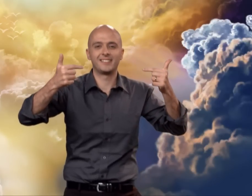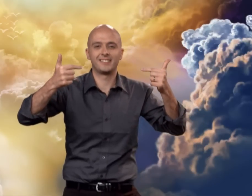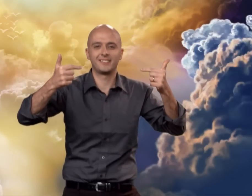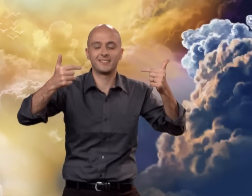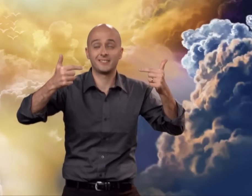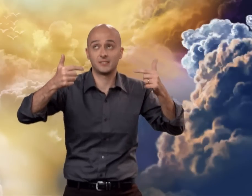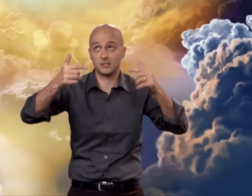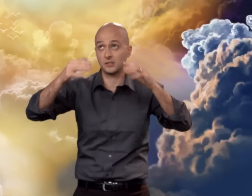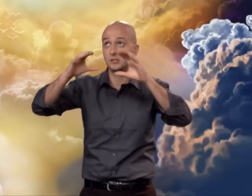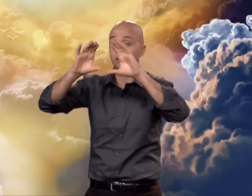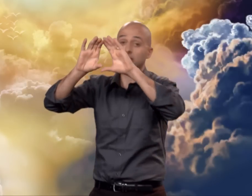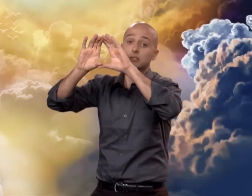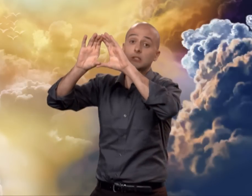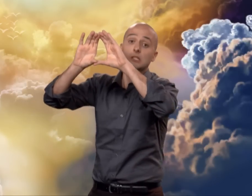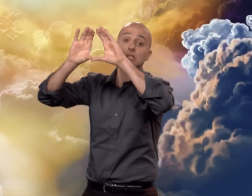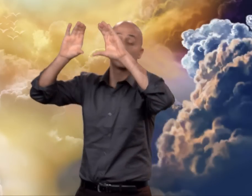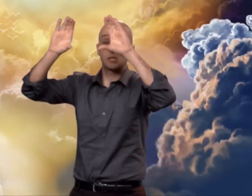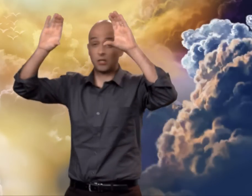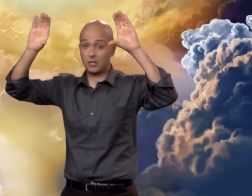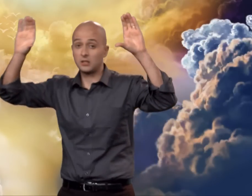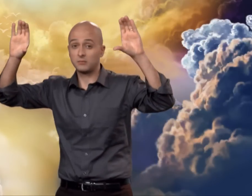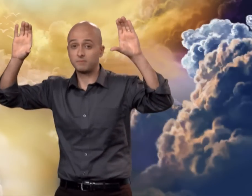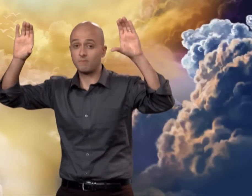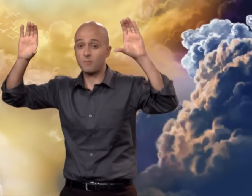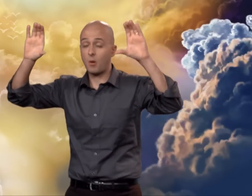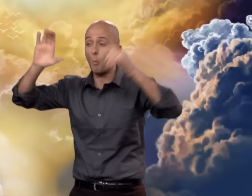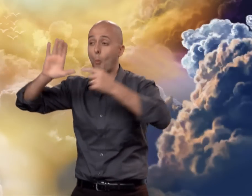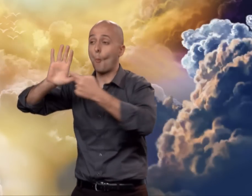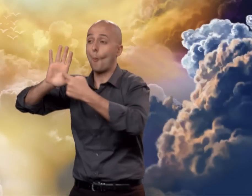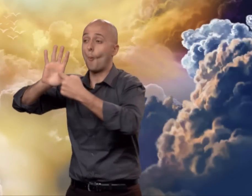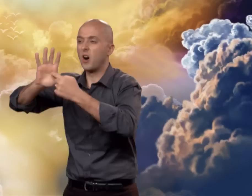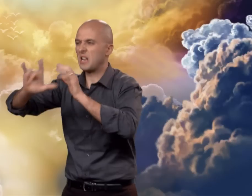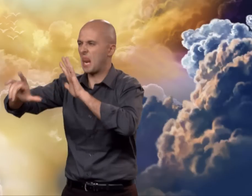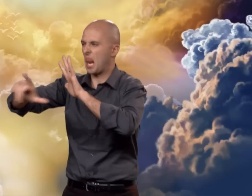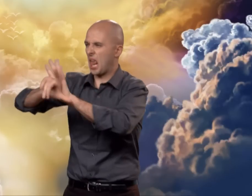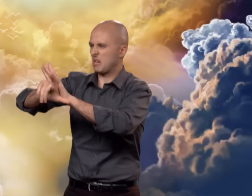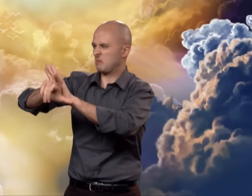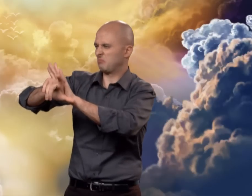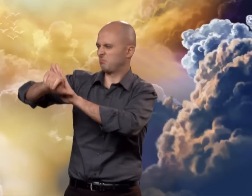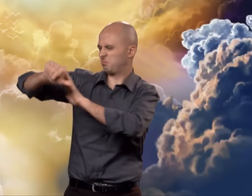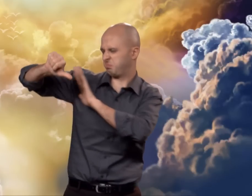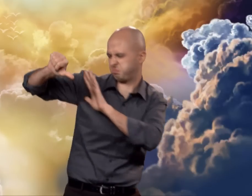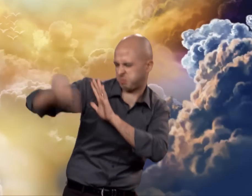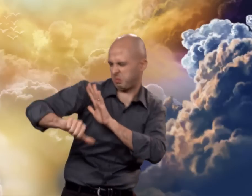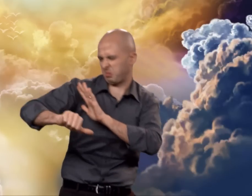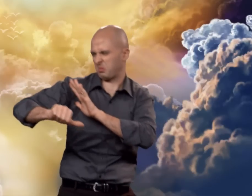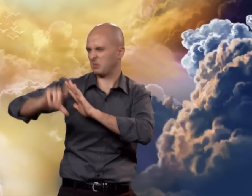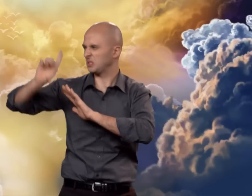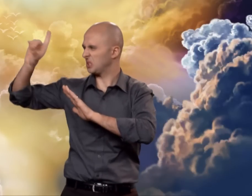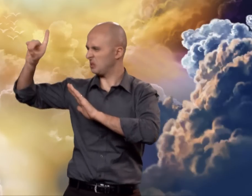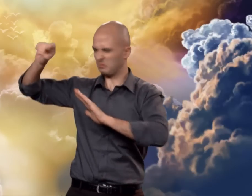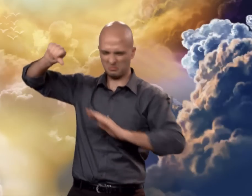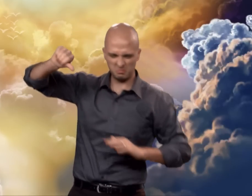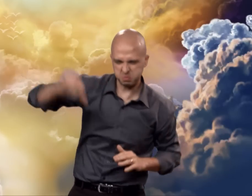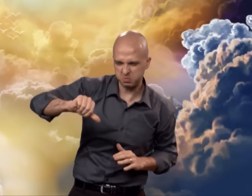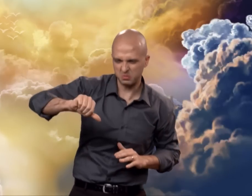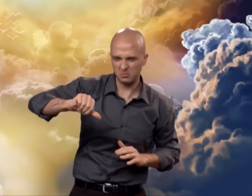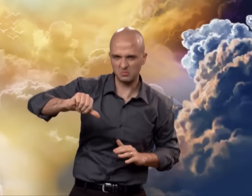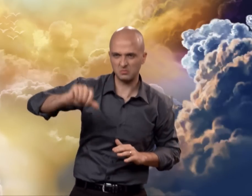divina. Isso era um constante testemunho contra a alegação em que Satanás insistiu no céu de que a lei